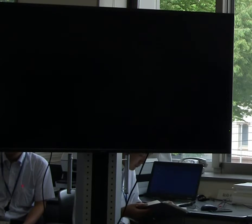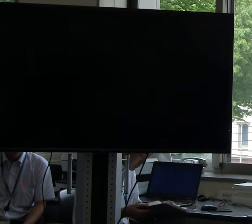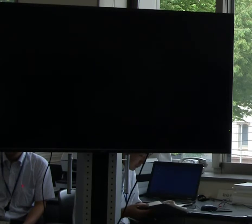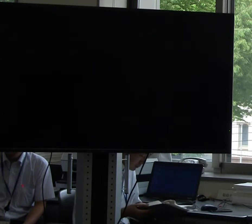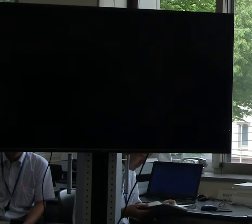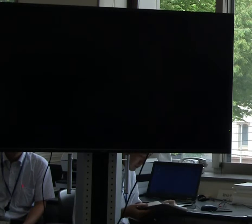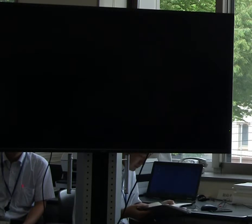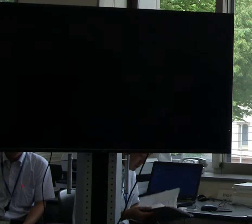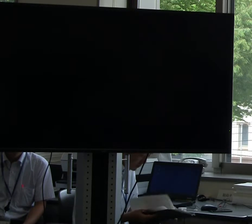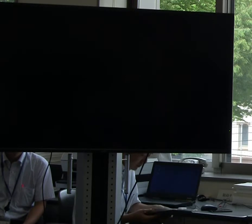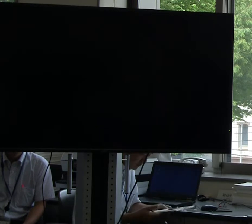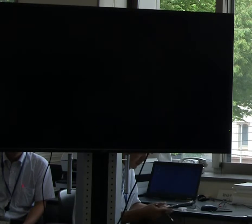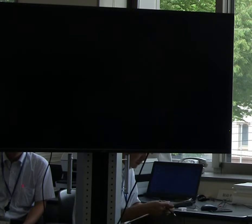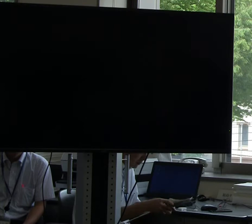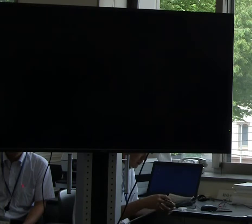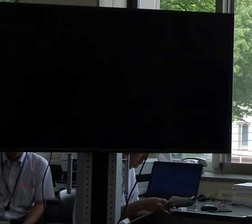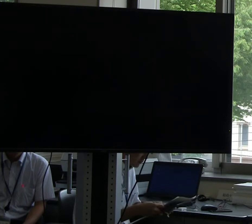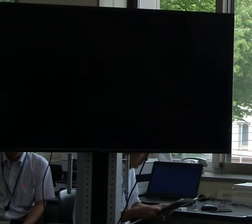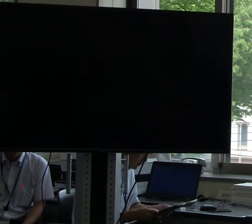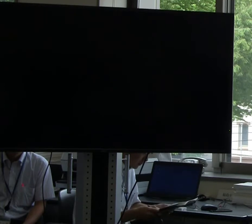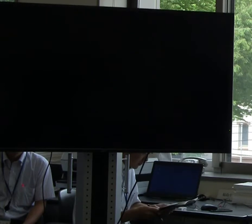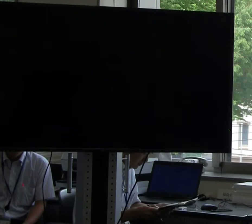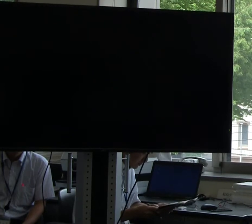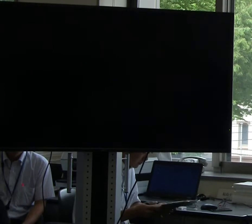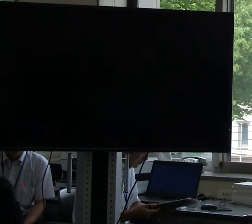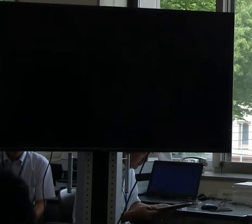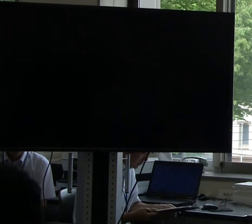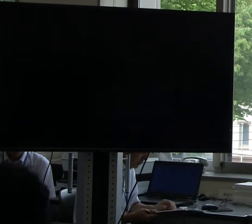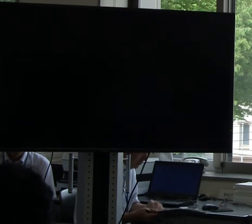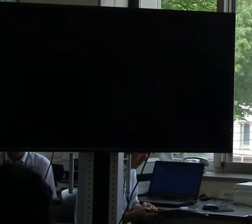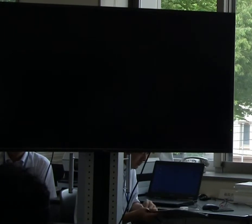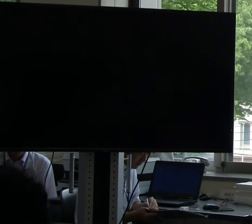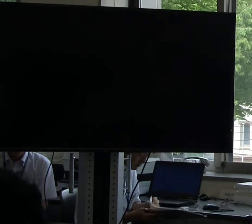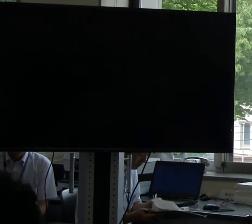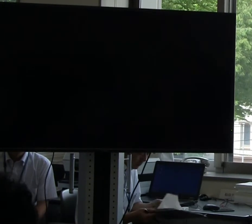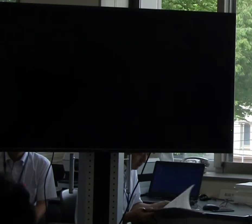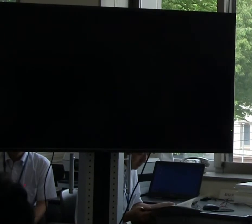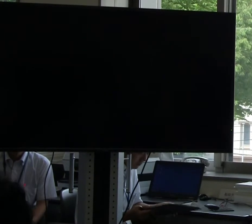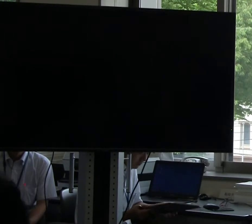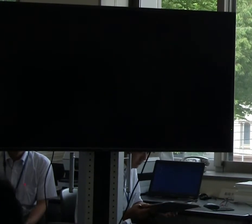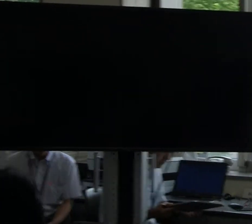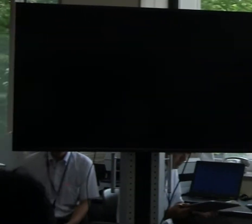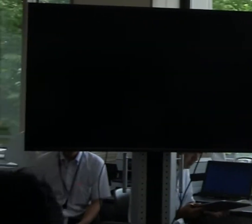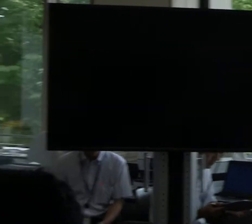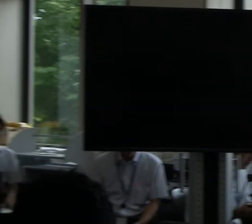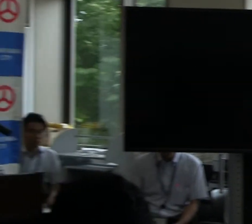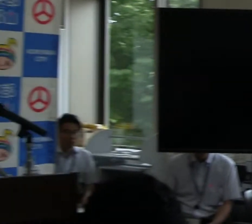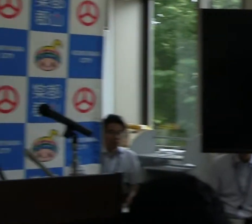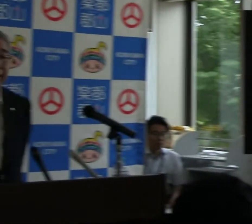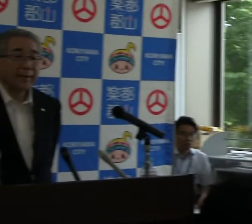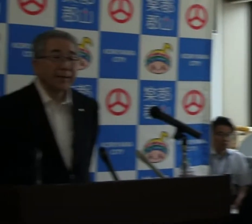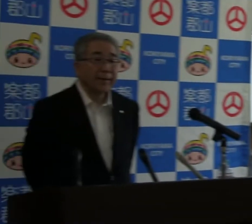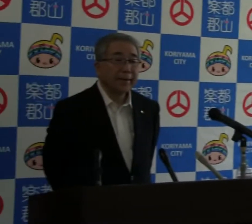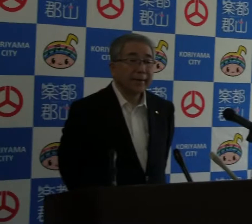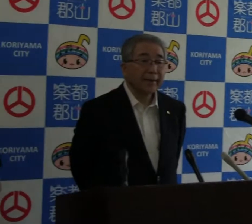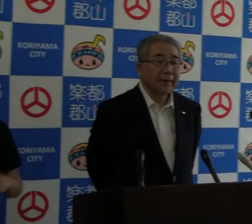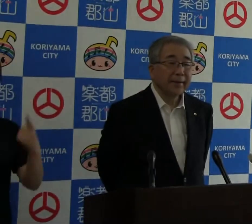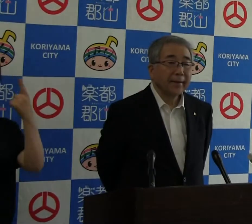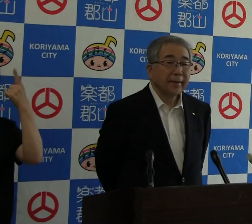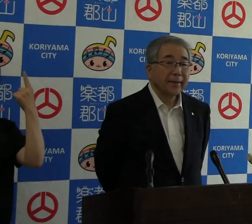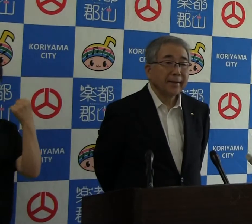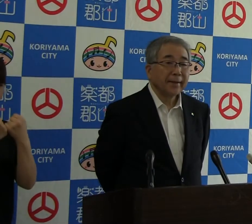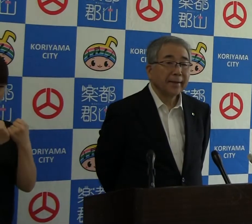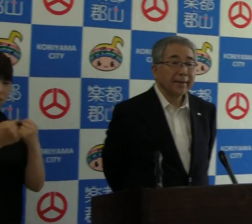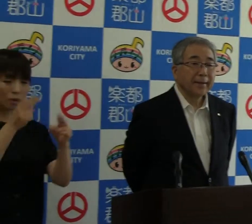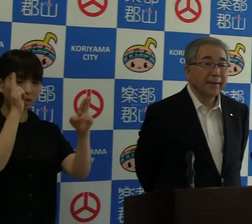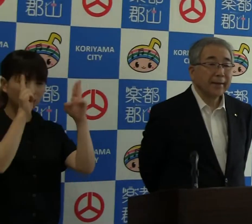ような、企業となっております。以上です。よろしいでしょうか。 お願いします。その個人とか企業、実行する個